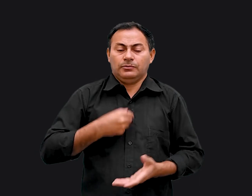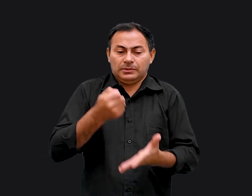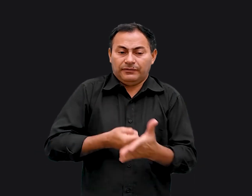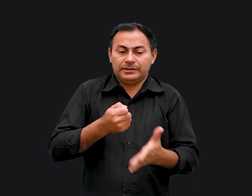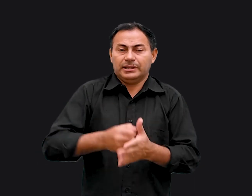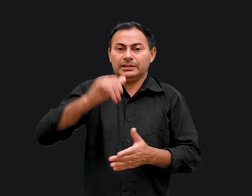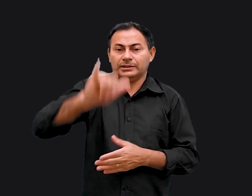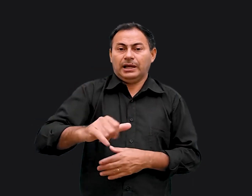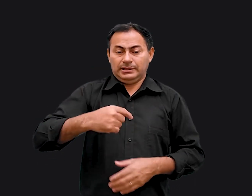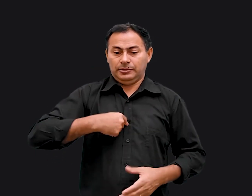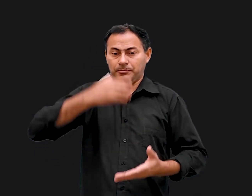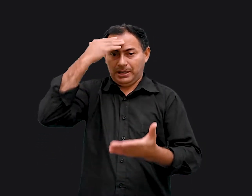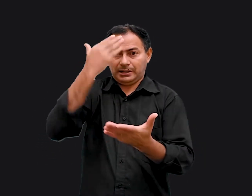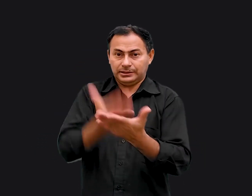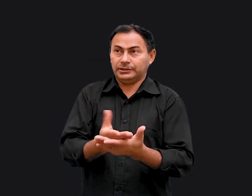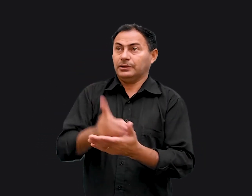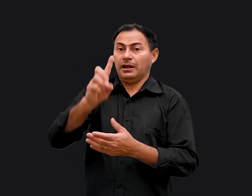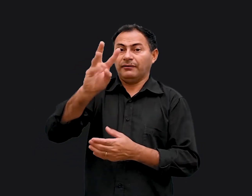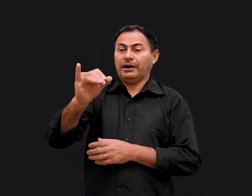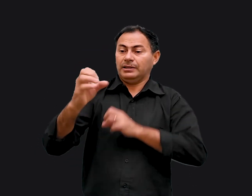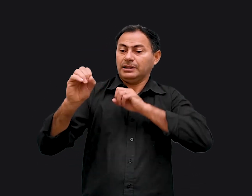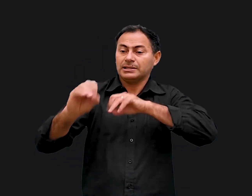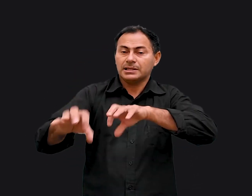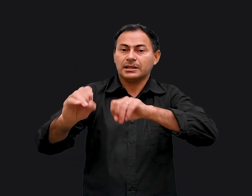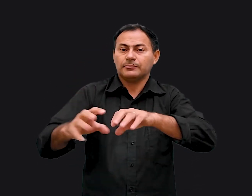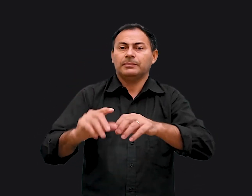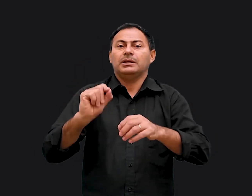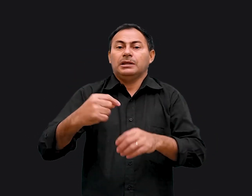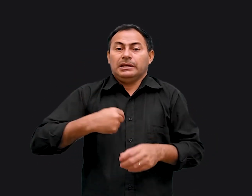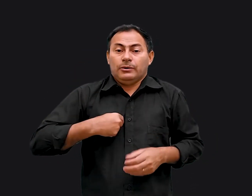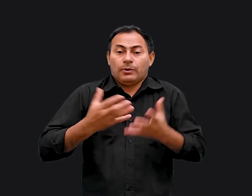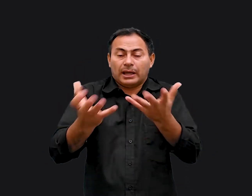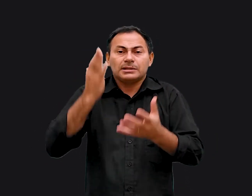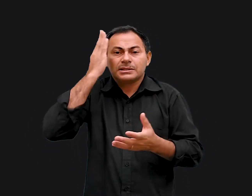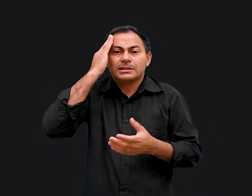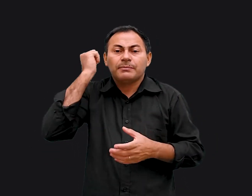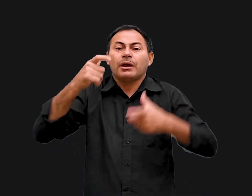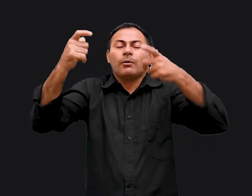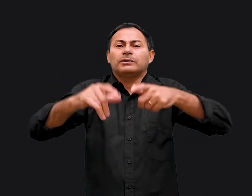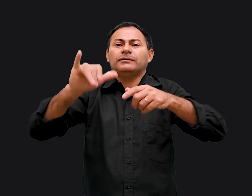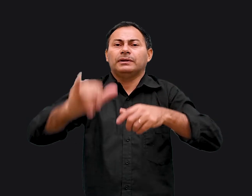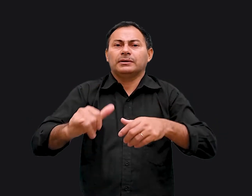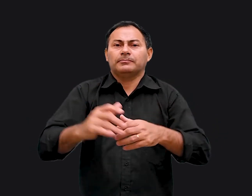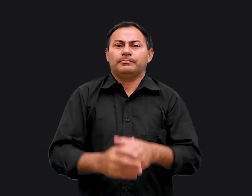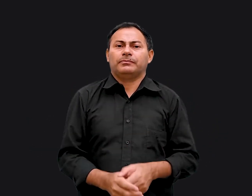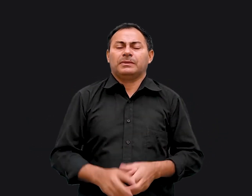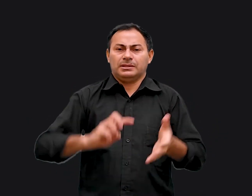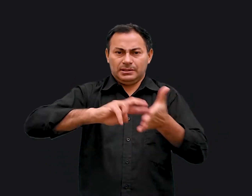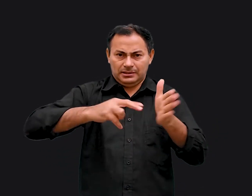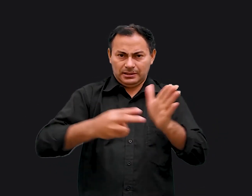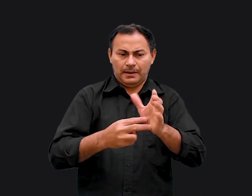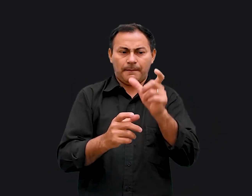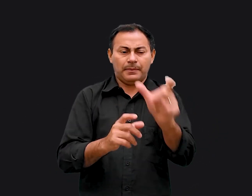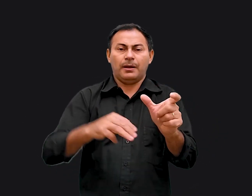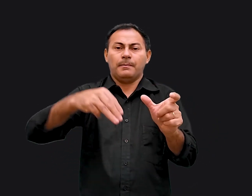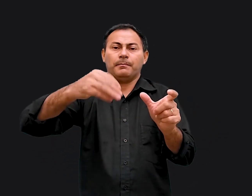devesse estar e eu acredito que Deus vai me ensinar. E eu quero saber onde fica isso. Esse é o significado da palavra